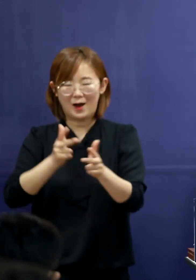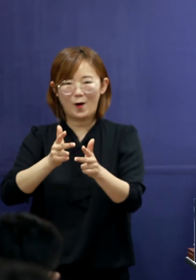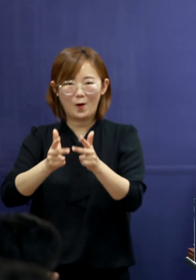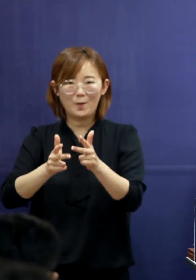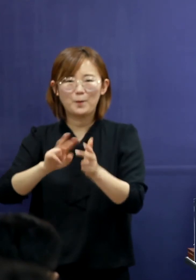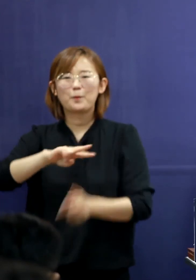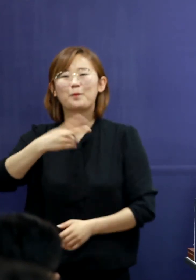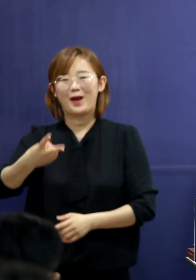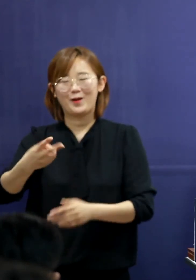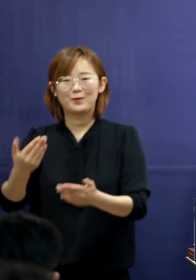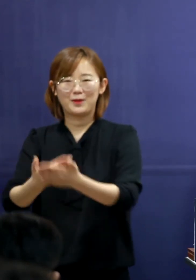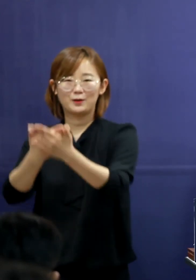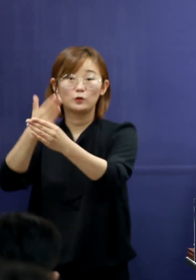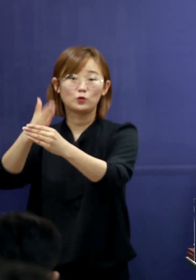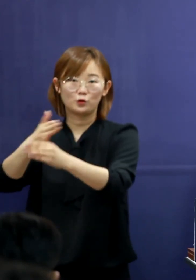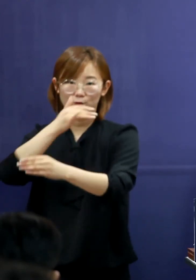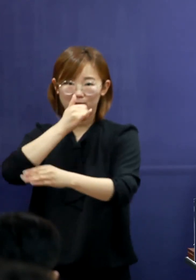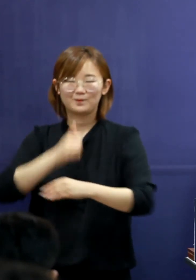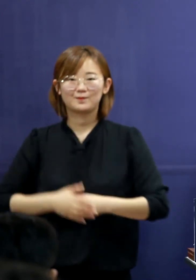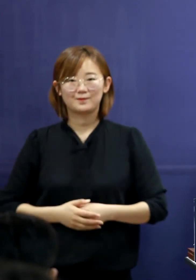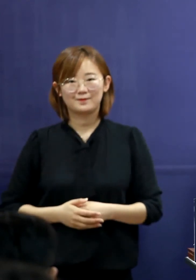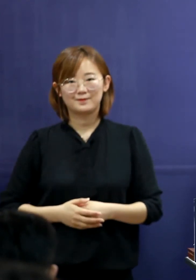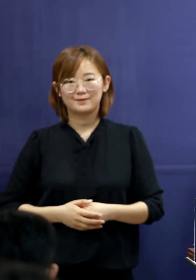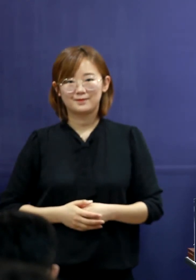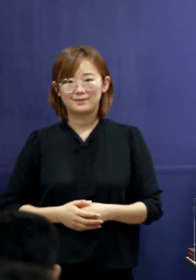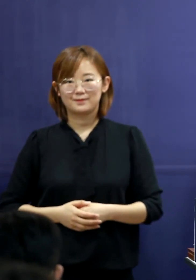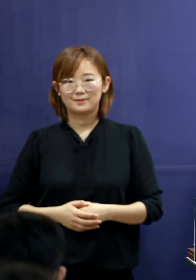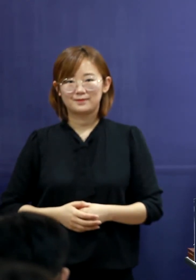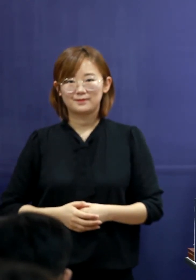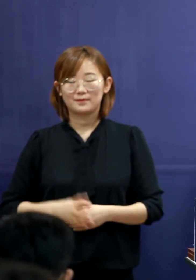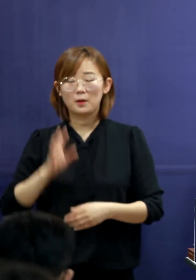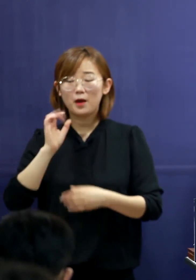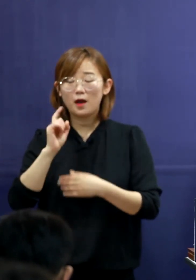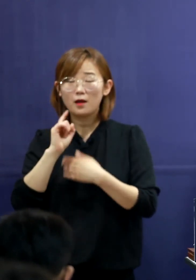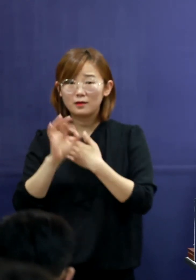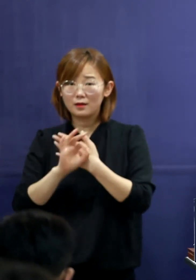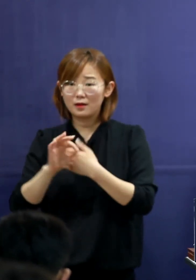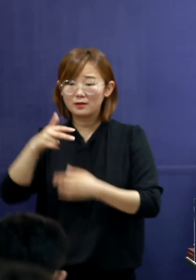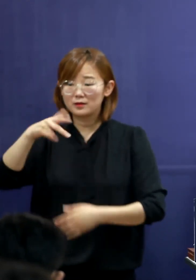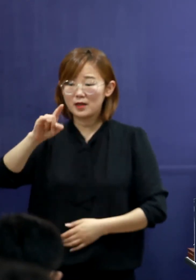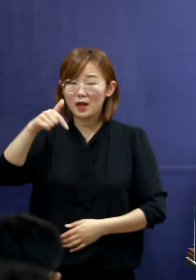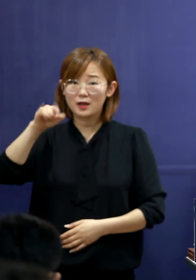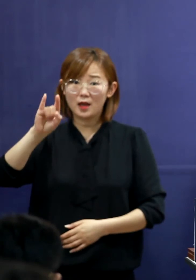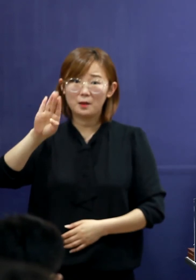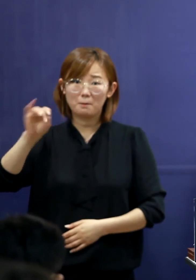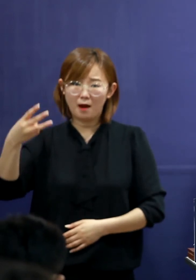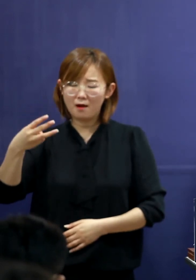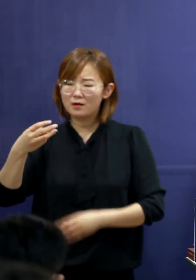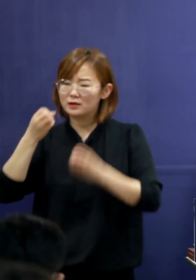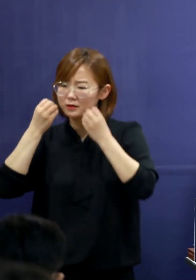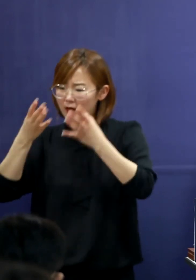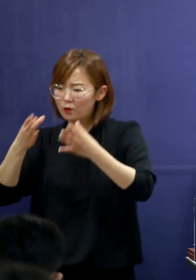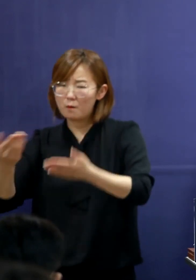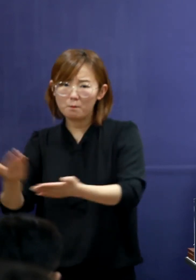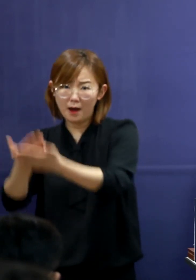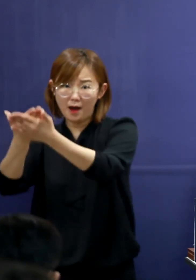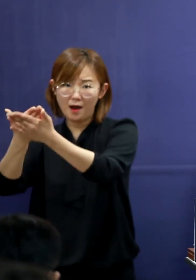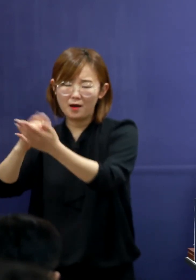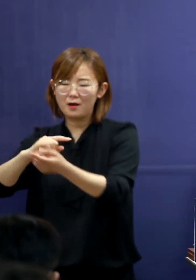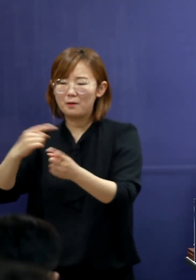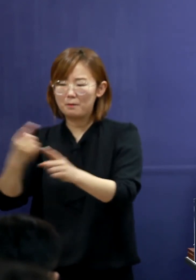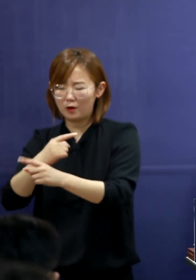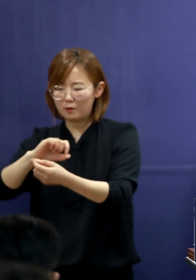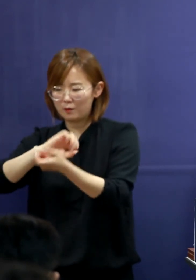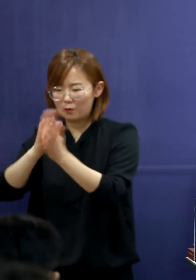문제가 있냐면은 재개발을 추진하게 되면은 원래 살고 계시던 분들이 대체로 거기서